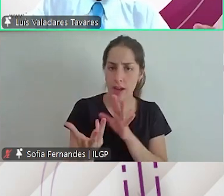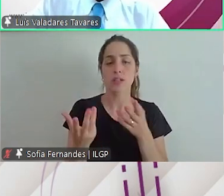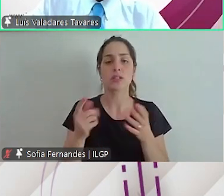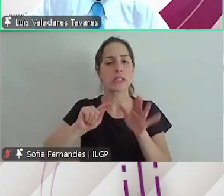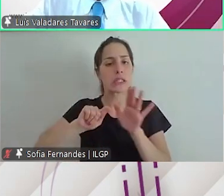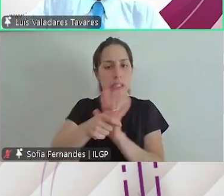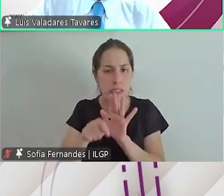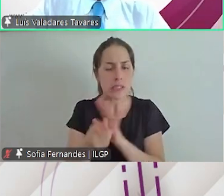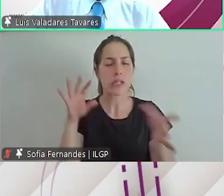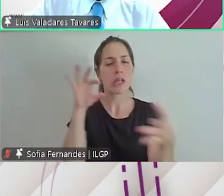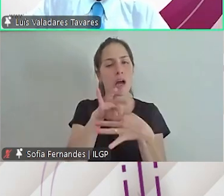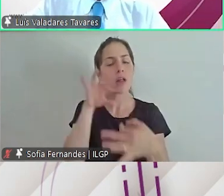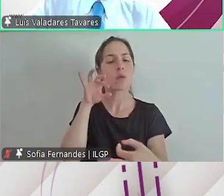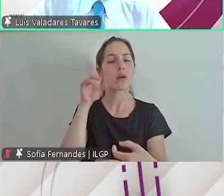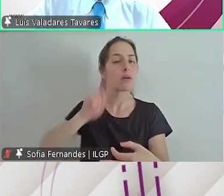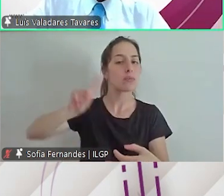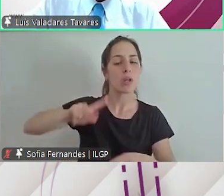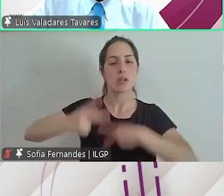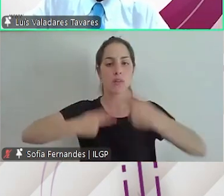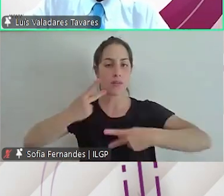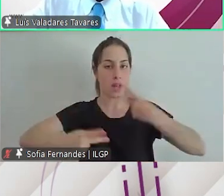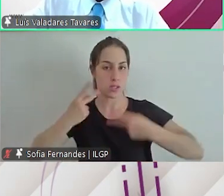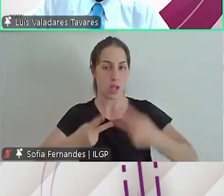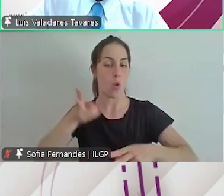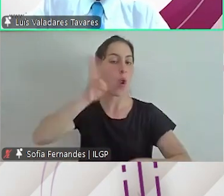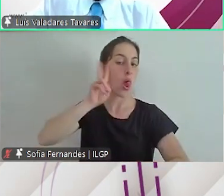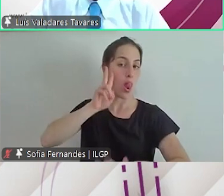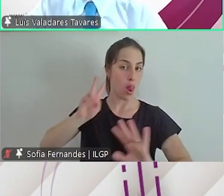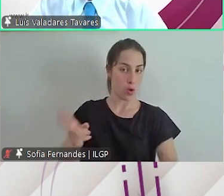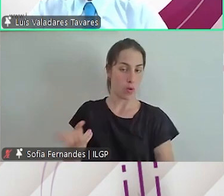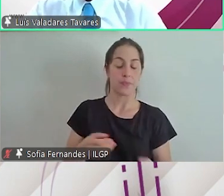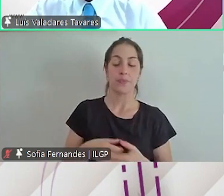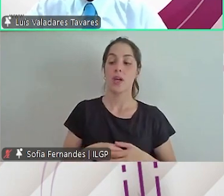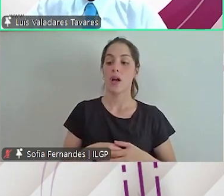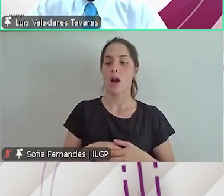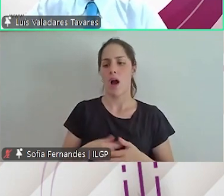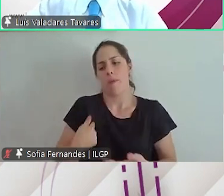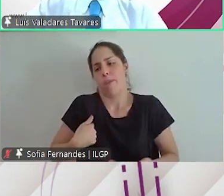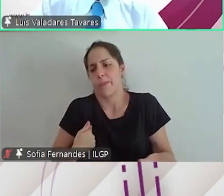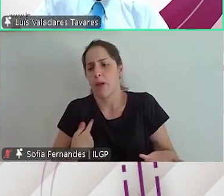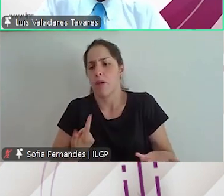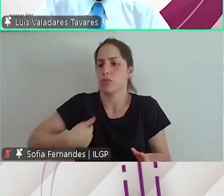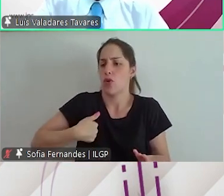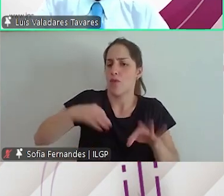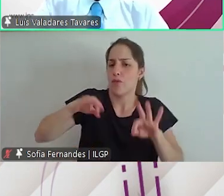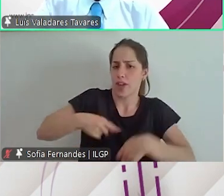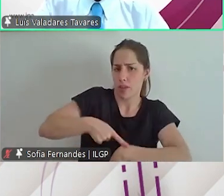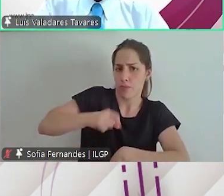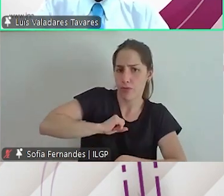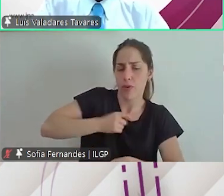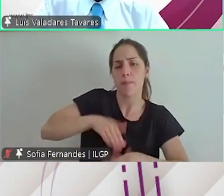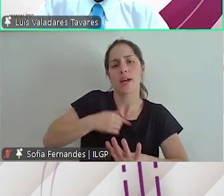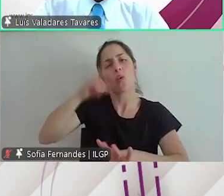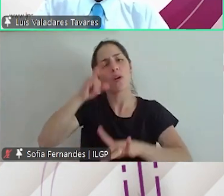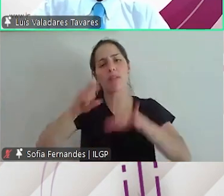de avaliar o que fazemos antes de fazermos. E, portanto, eu sei que estou aqui a acabar o meu tempo. Tentei deixar-vos aqui umas ideias um